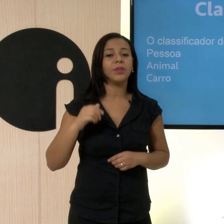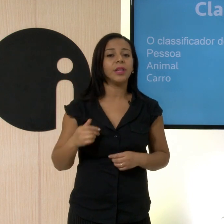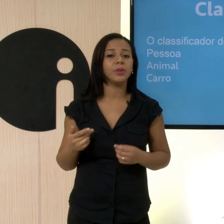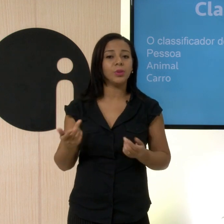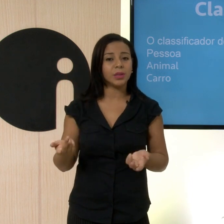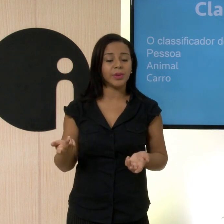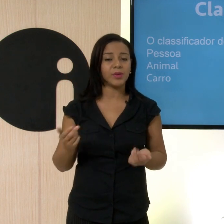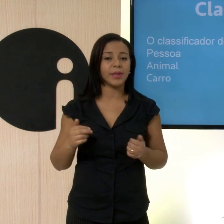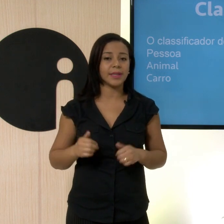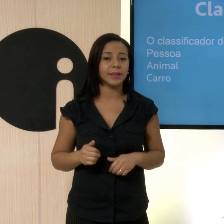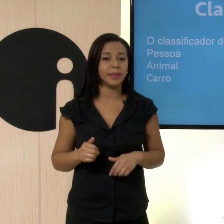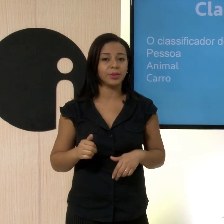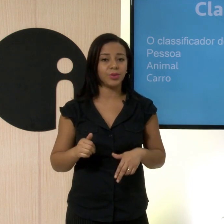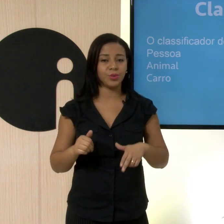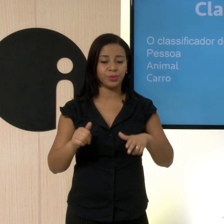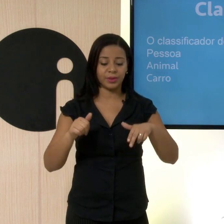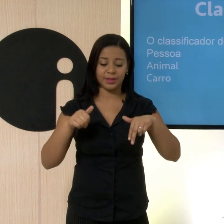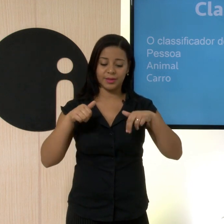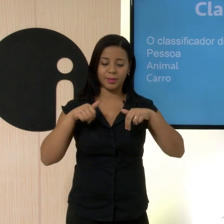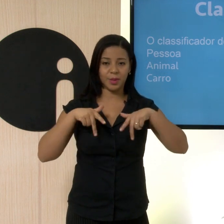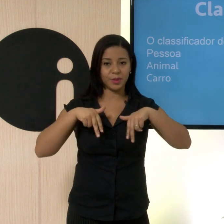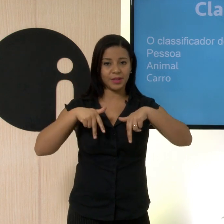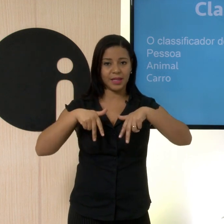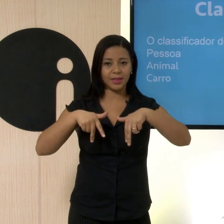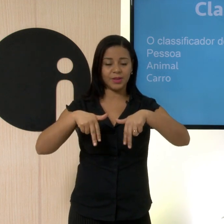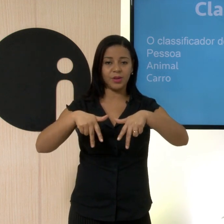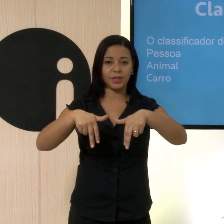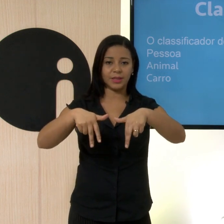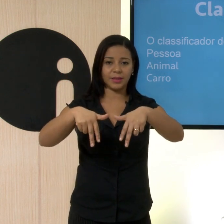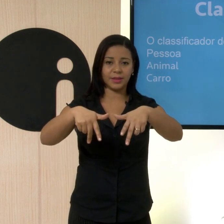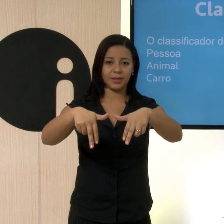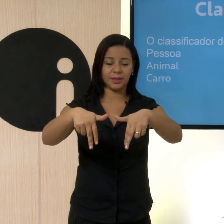forem duas pessoas andando juntas? Posso usar esses dois.